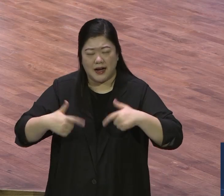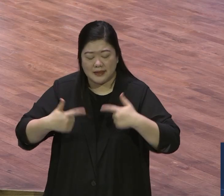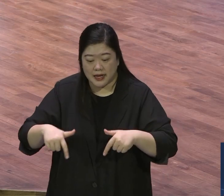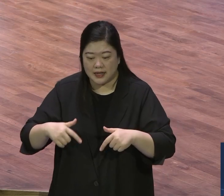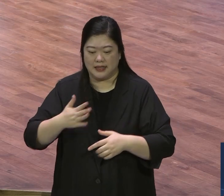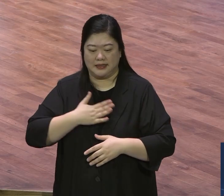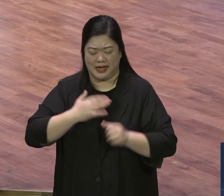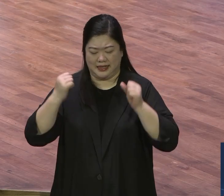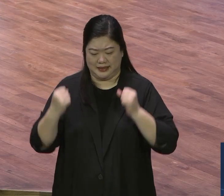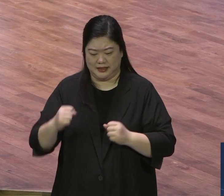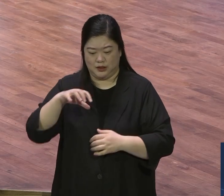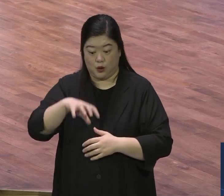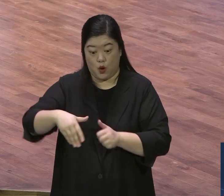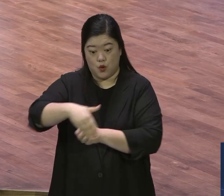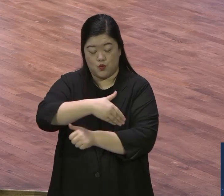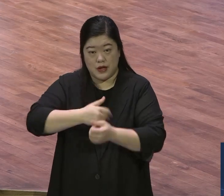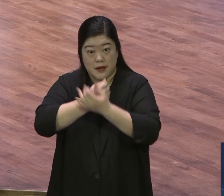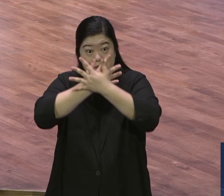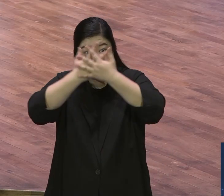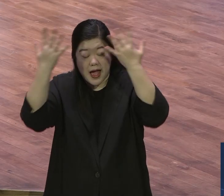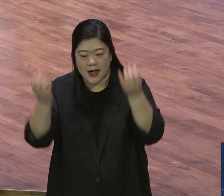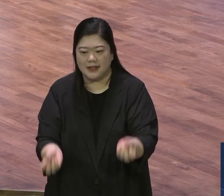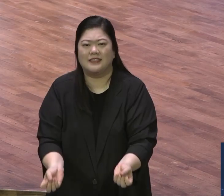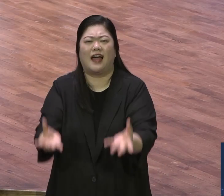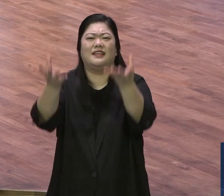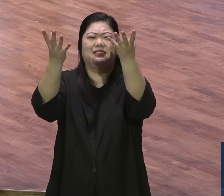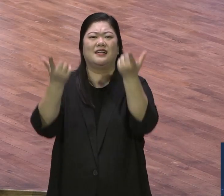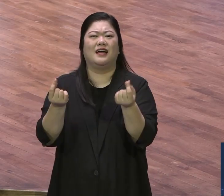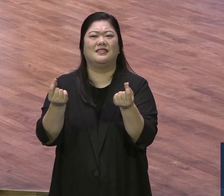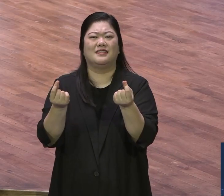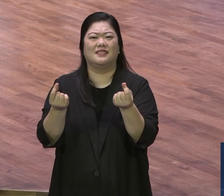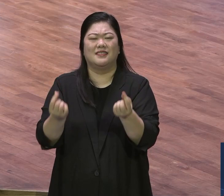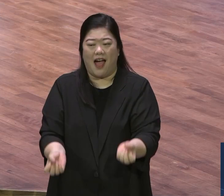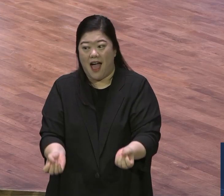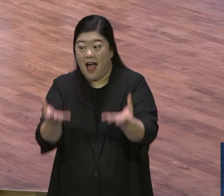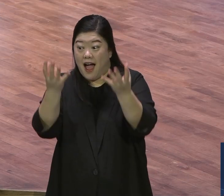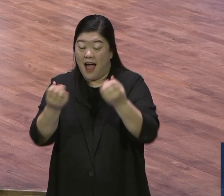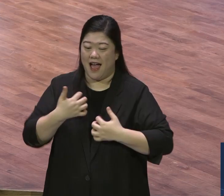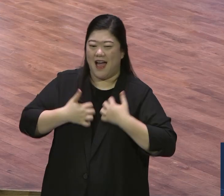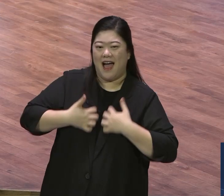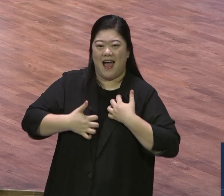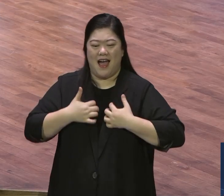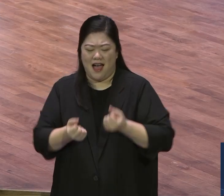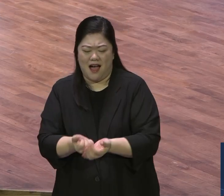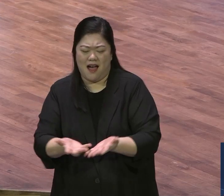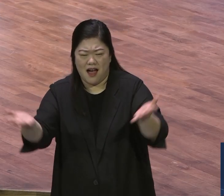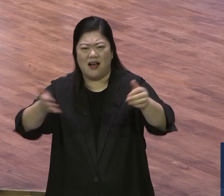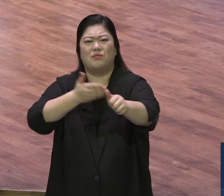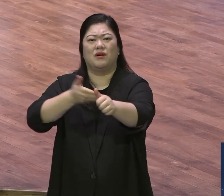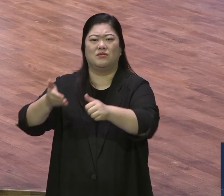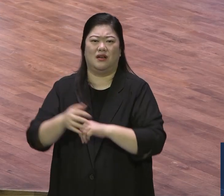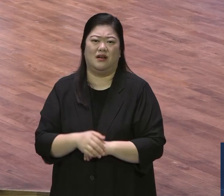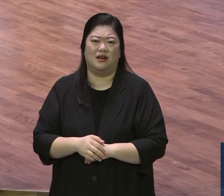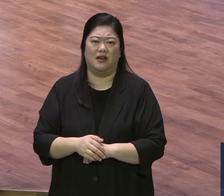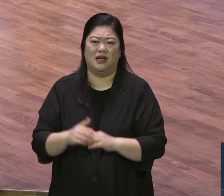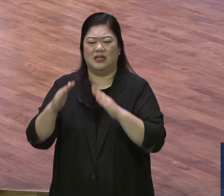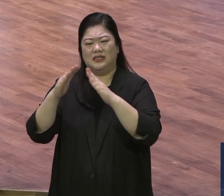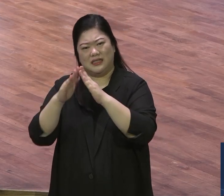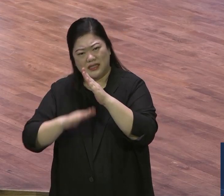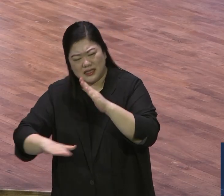정상이에요. 여러분은 가는 곳마다 잔치 분위기가 물씬 풍기시기 바랍니다. 집에 가면 집에 잔치 분위기